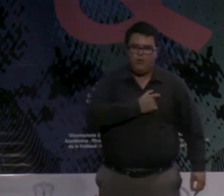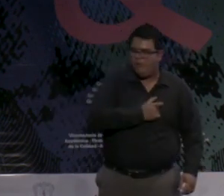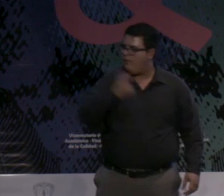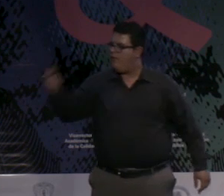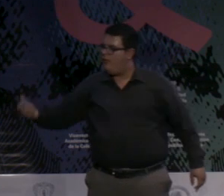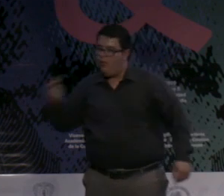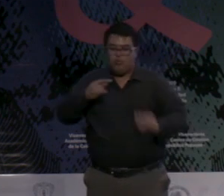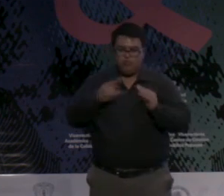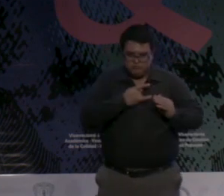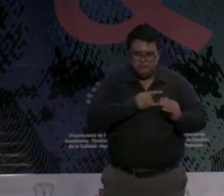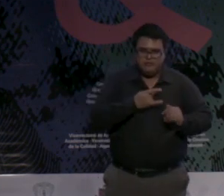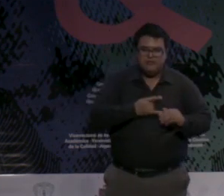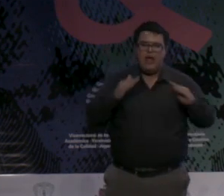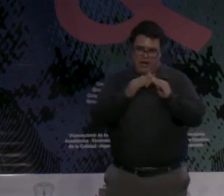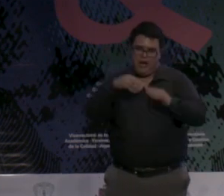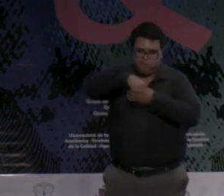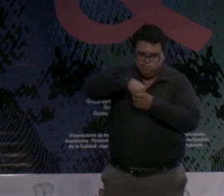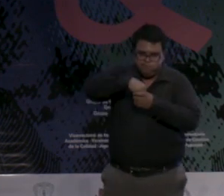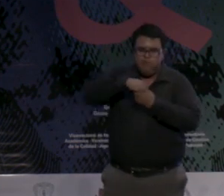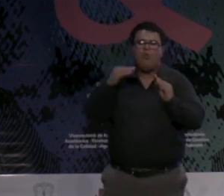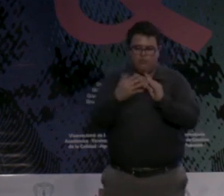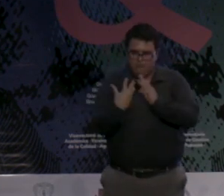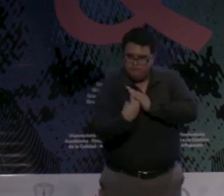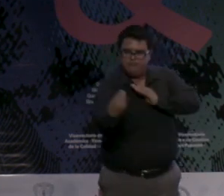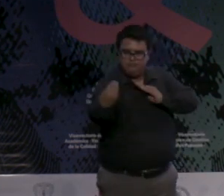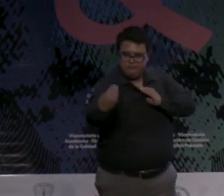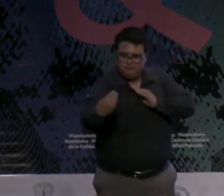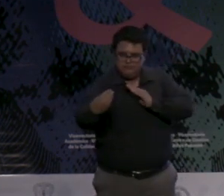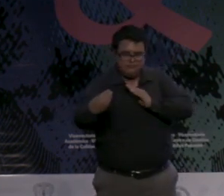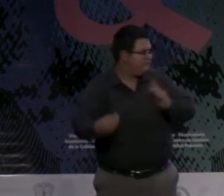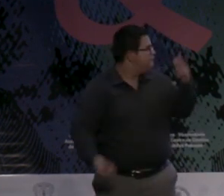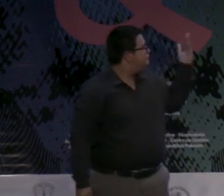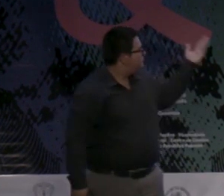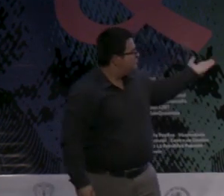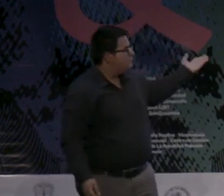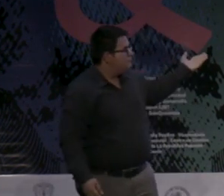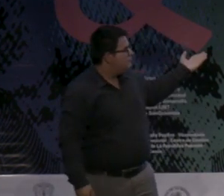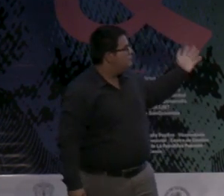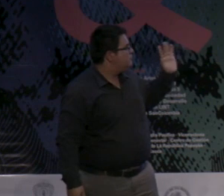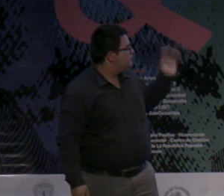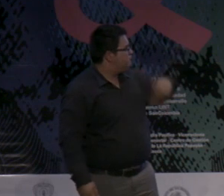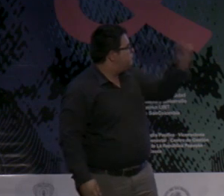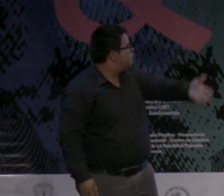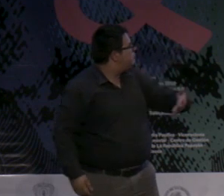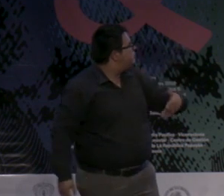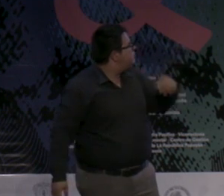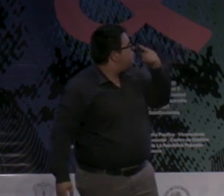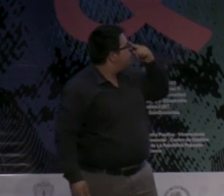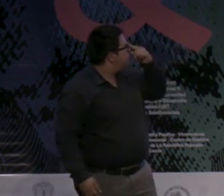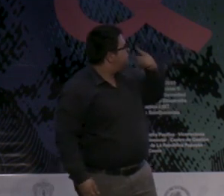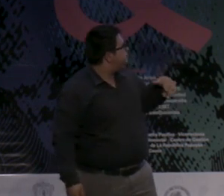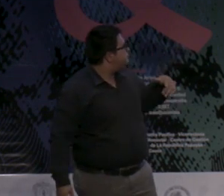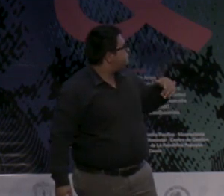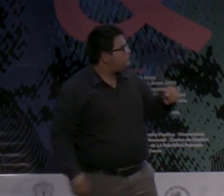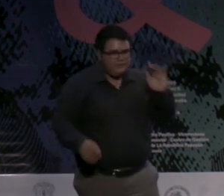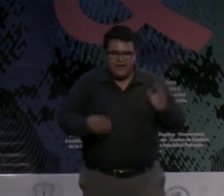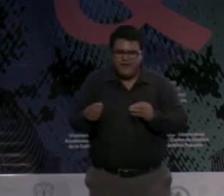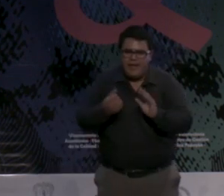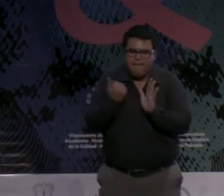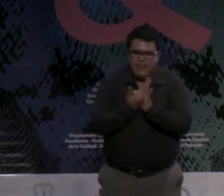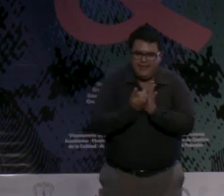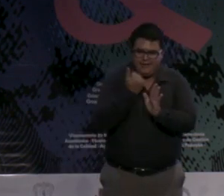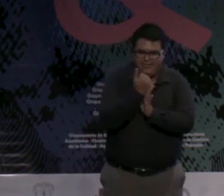Fuimos distribuyendo este pin entre los vendedores de tal forma que quien lo tuviera se reconociera y pensara que había algo con el Museo del Andén, pero también